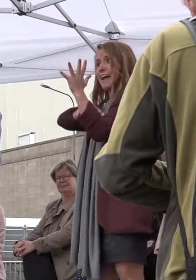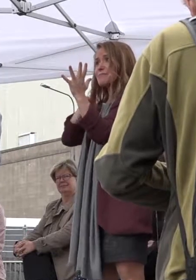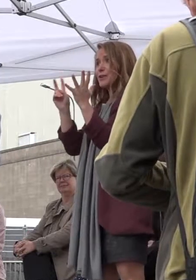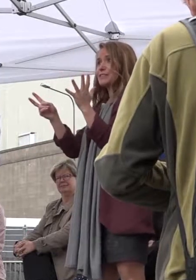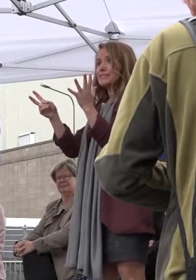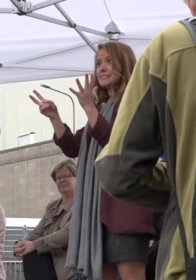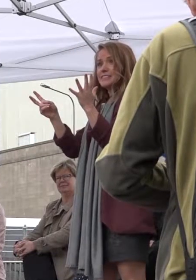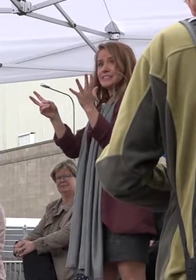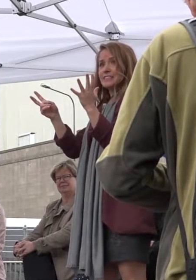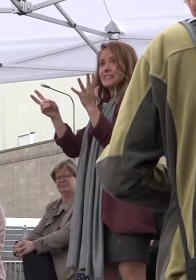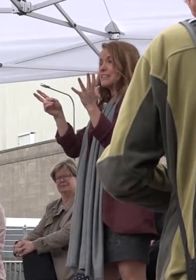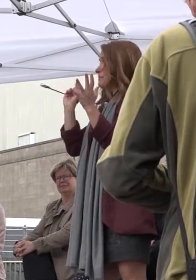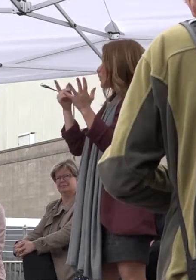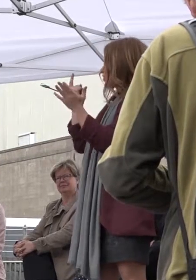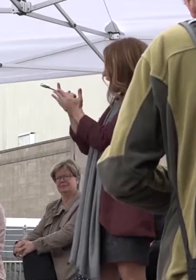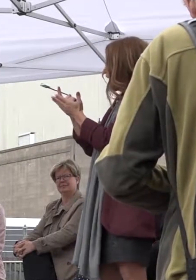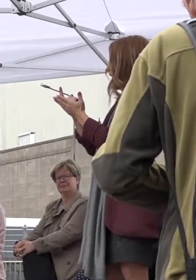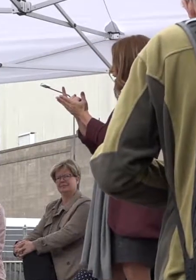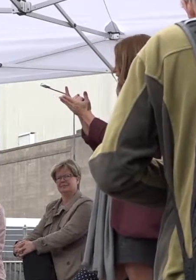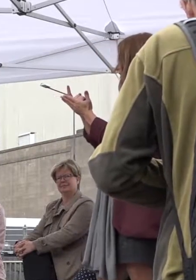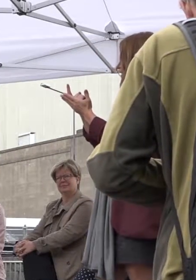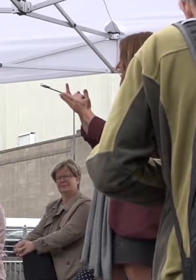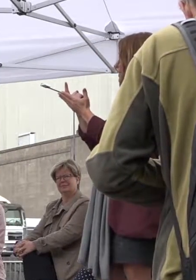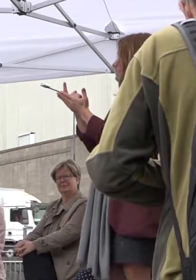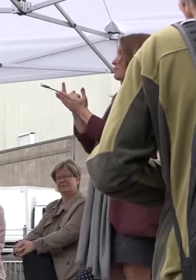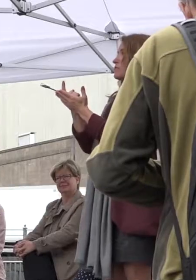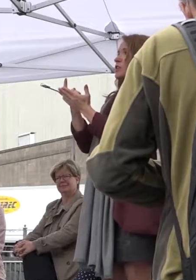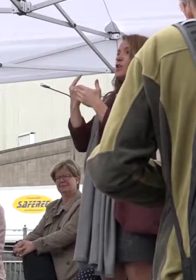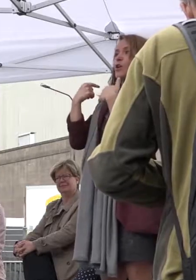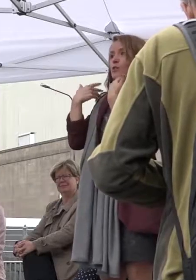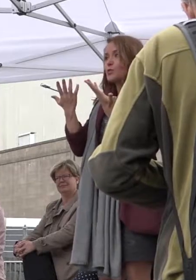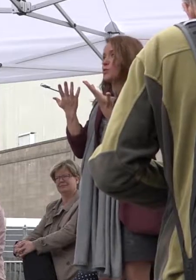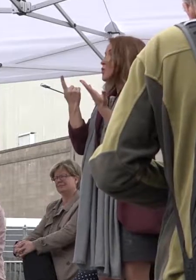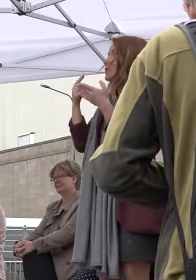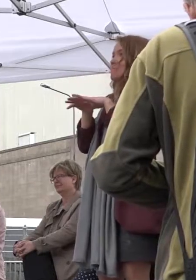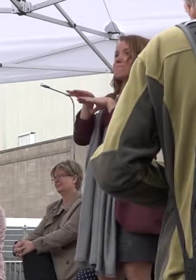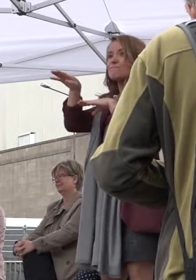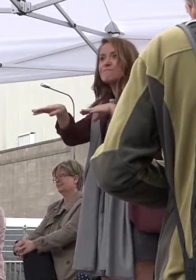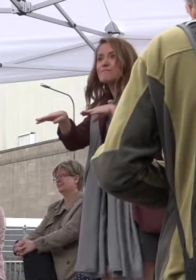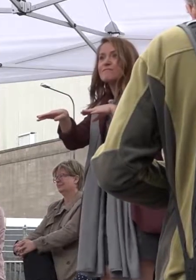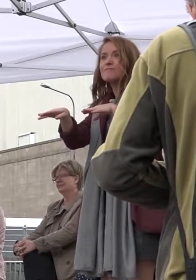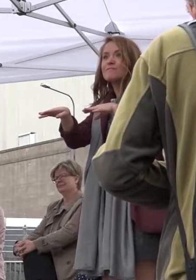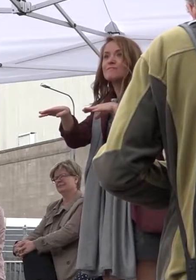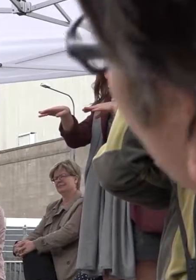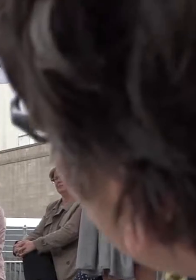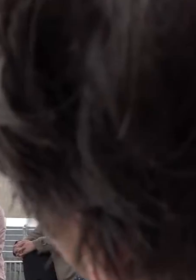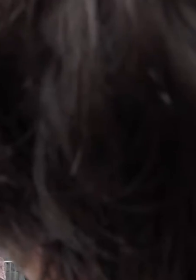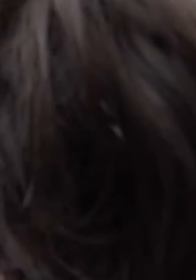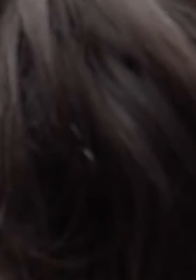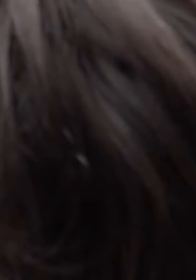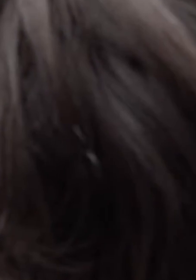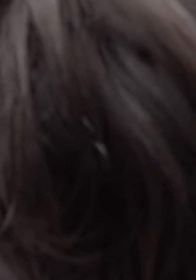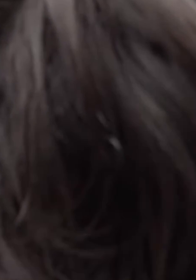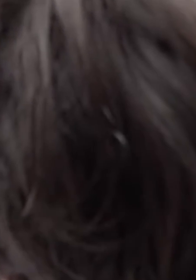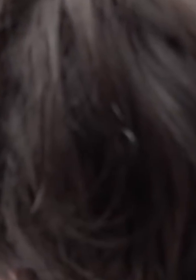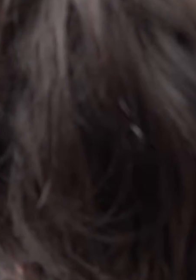Och det är viktigt, tycker jag. Nu har vi kommit ett steg på ju. Nu har vi kommit ett steg att